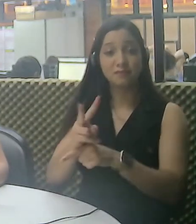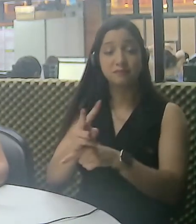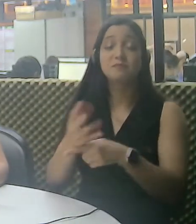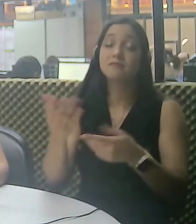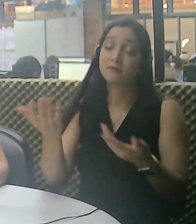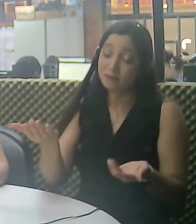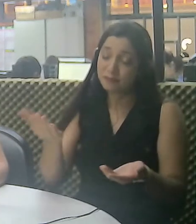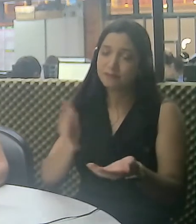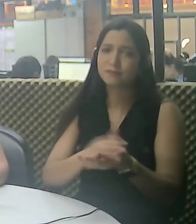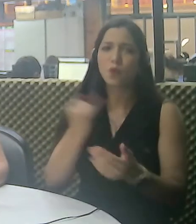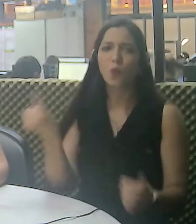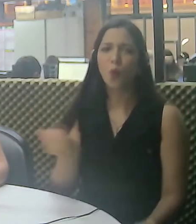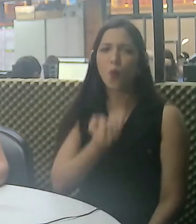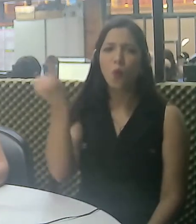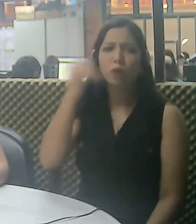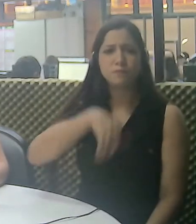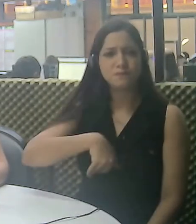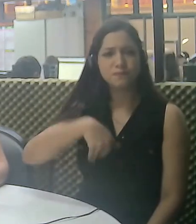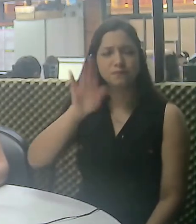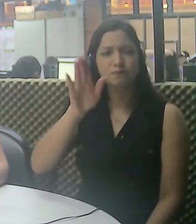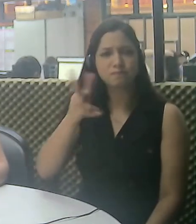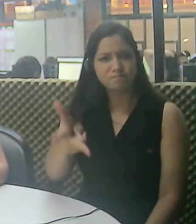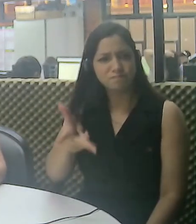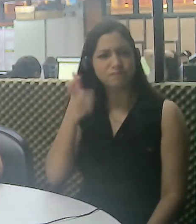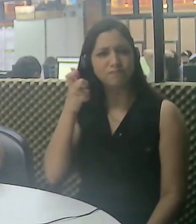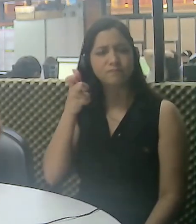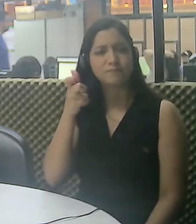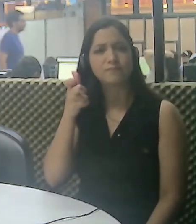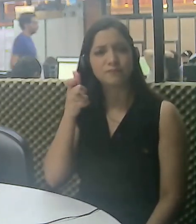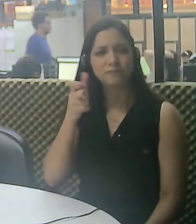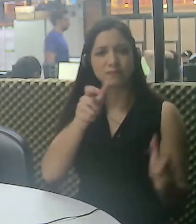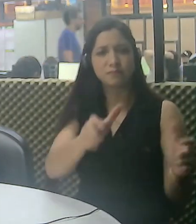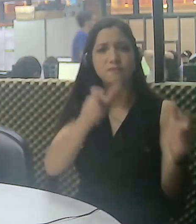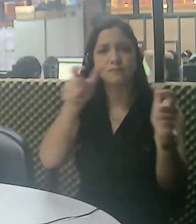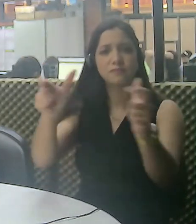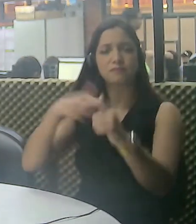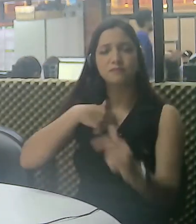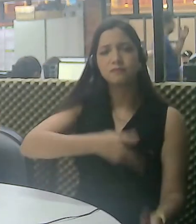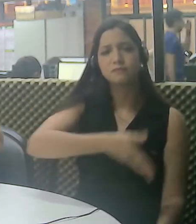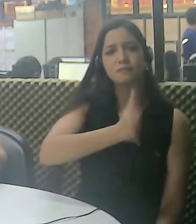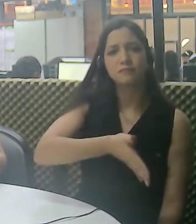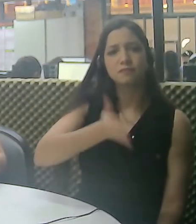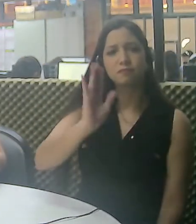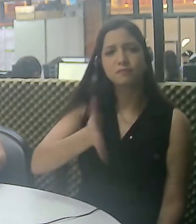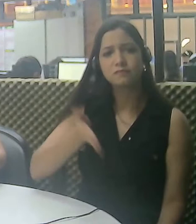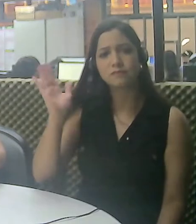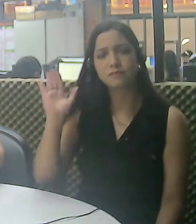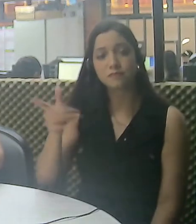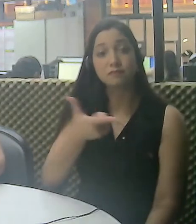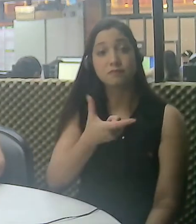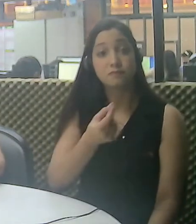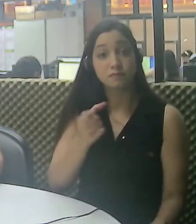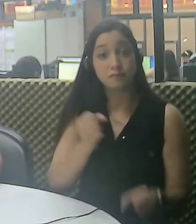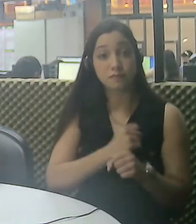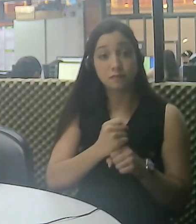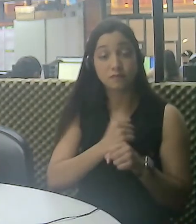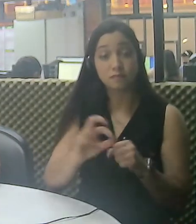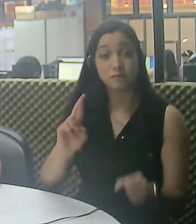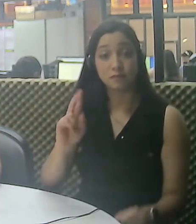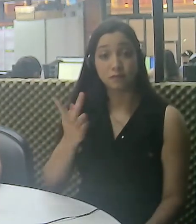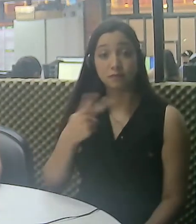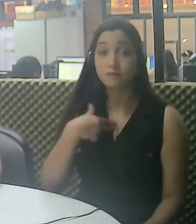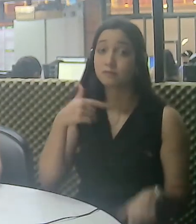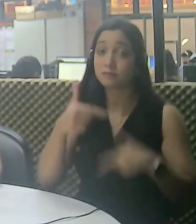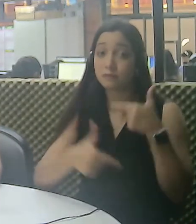o mais relevante que eu percebo dos lugares por onde eu passo nesses 20 anos de recursos humanos,